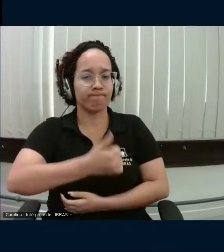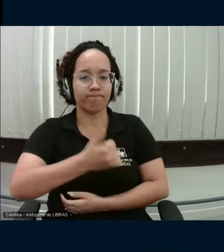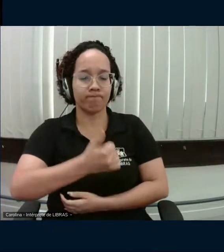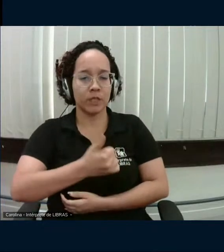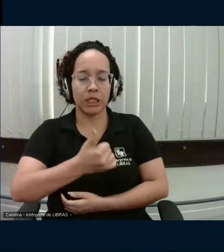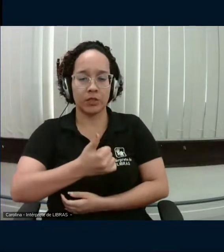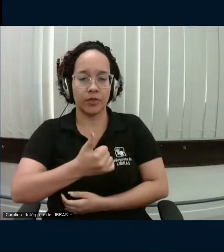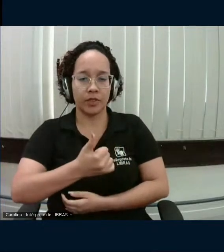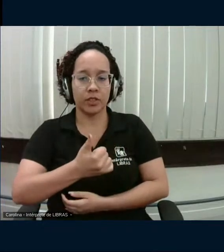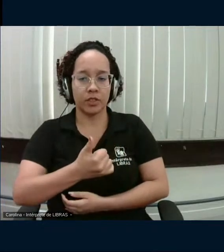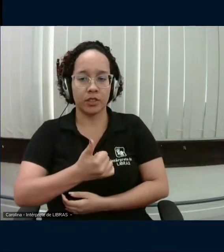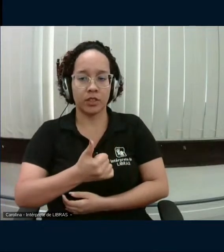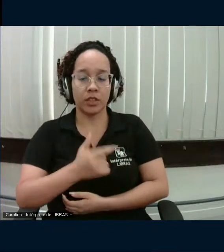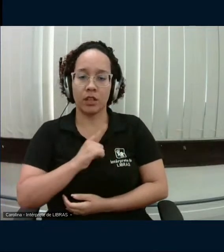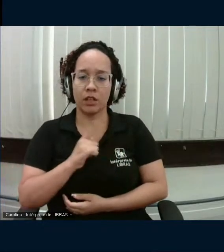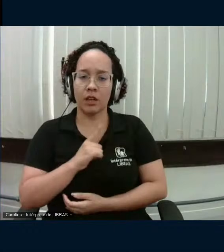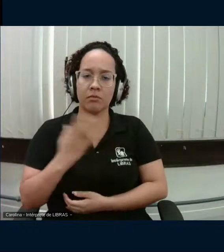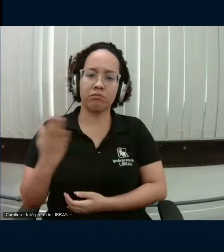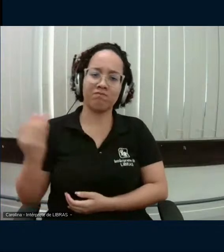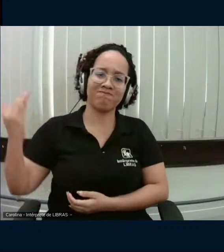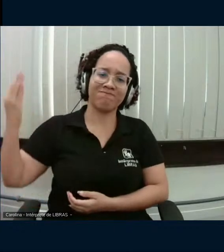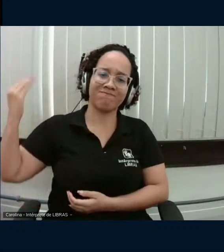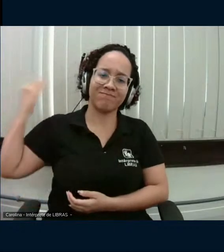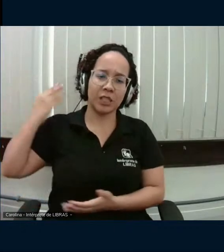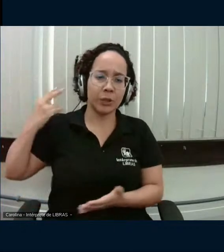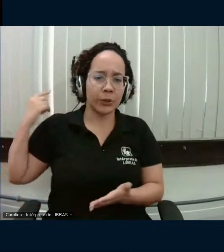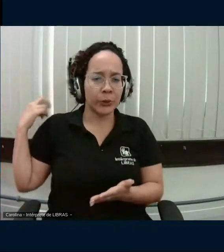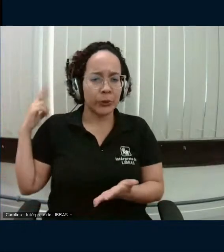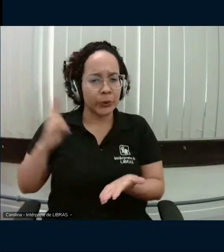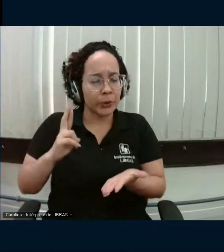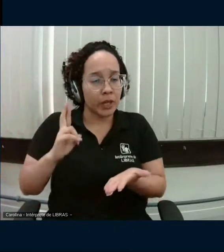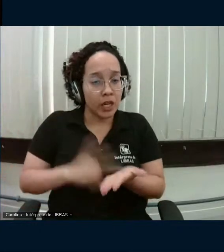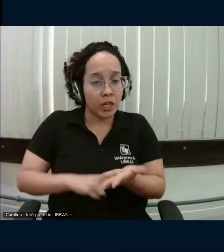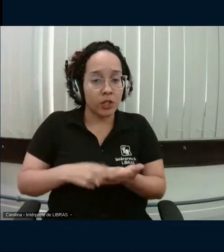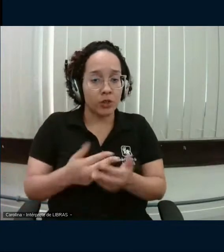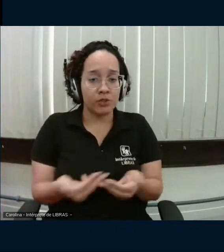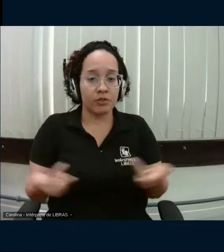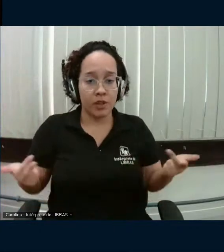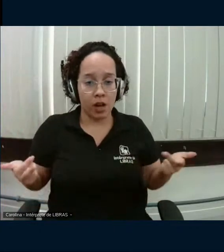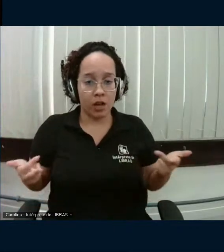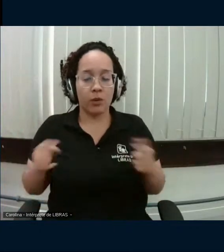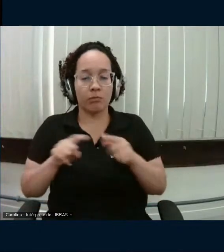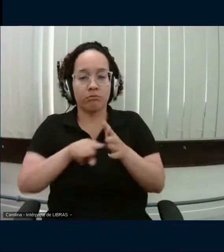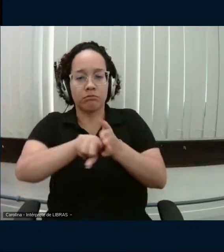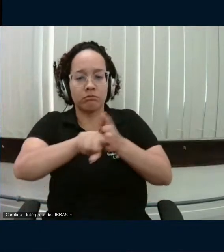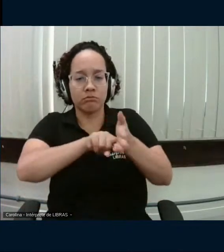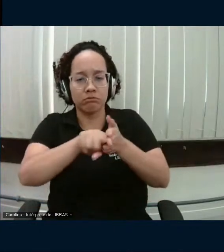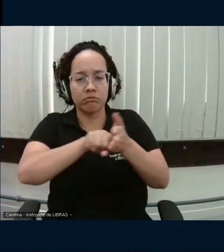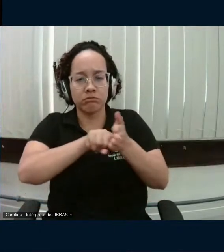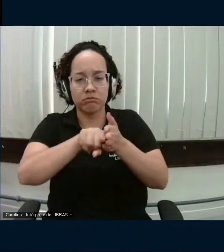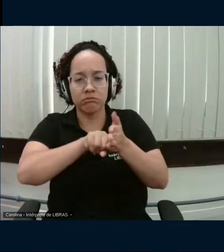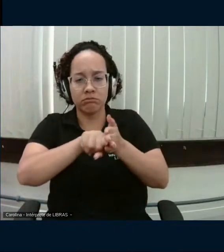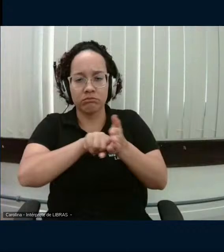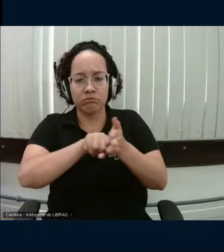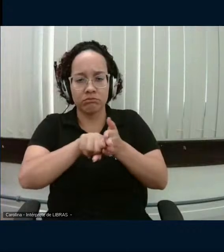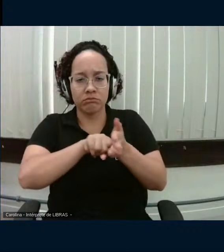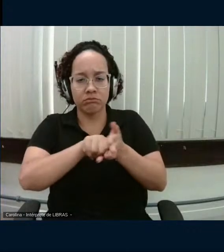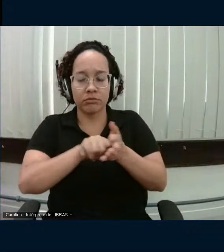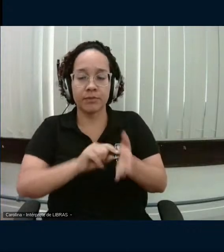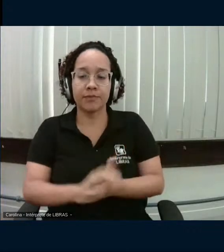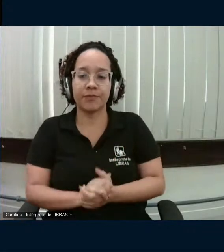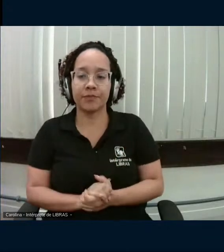os registros que temos, quando pesquisamos política educacional e escolarização da juventude, se